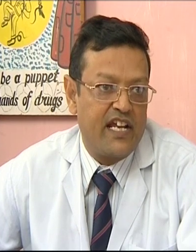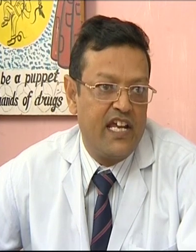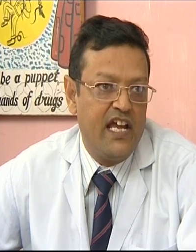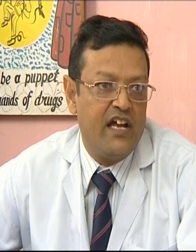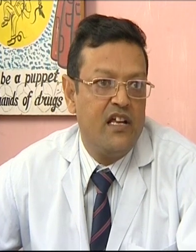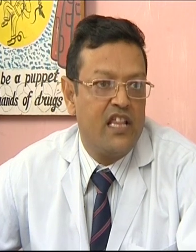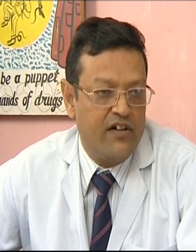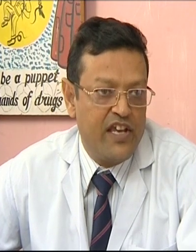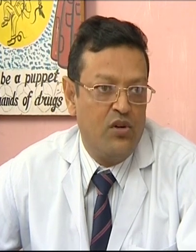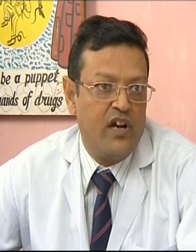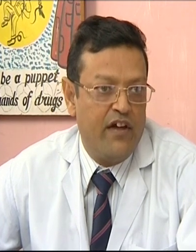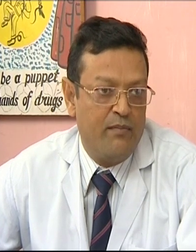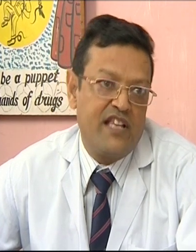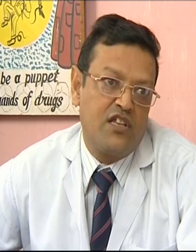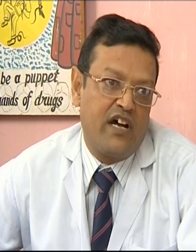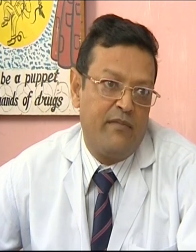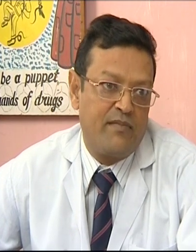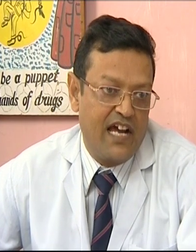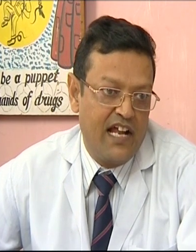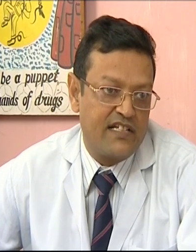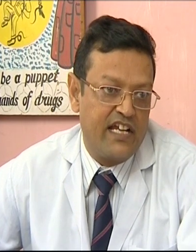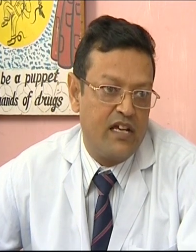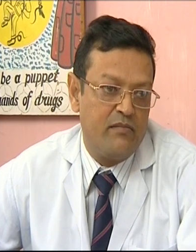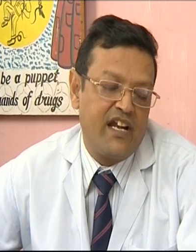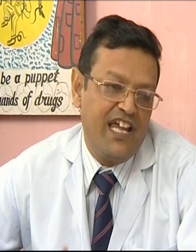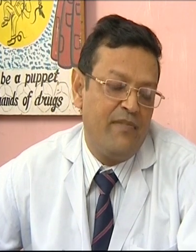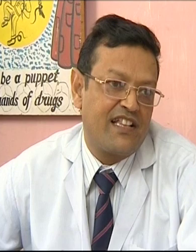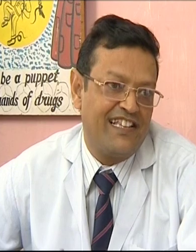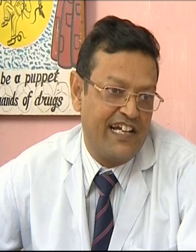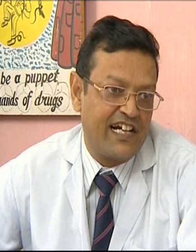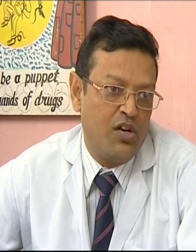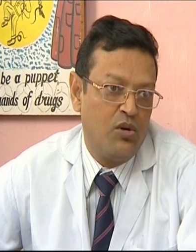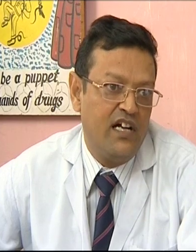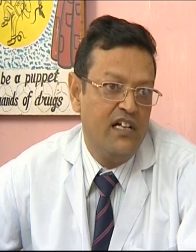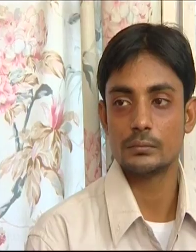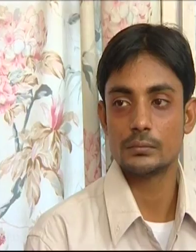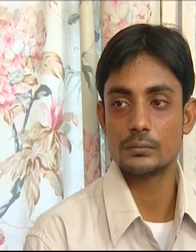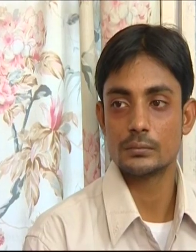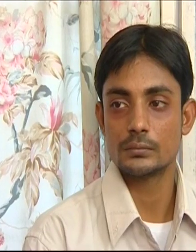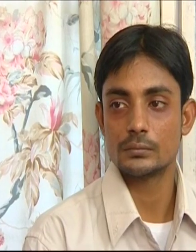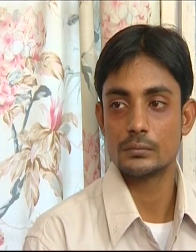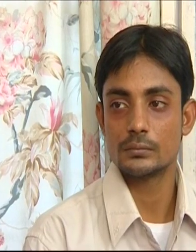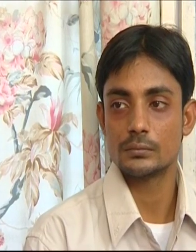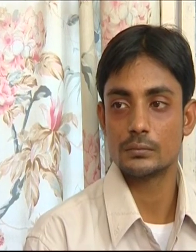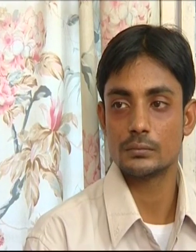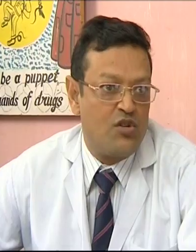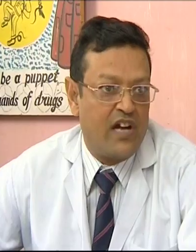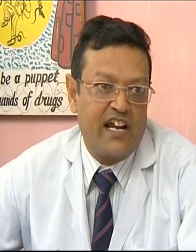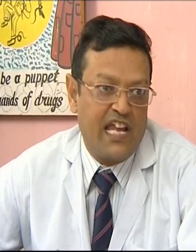रखेंगे। दवाइयों एवं बातचीत द्वारा हम आपका इलाज करेंगे, पर एक बात का ध्यान रखना होगा, दवाइयों से इस आदत से छुटकारा नहीं